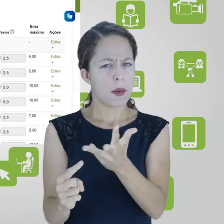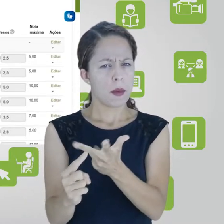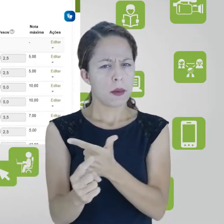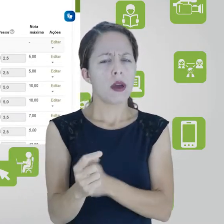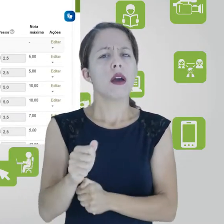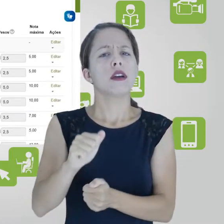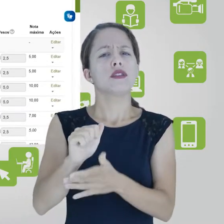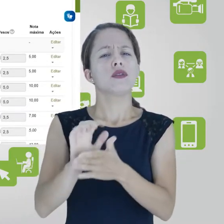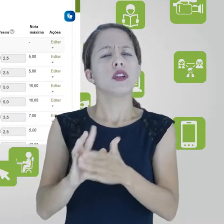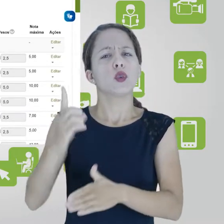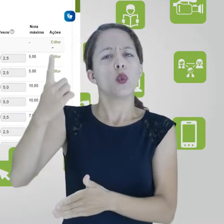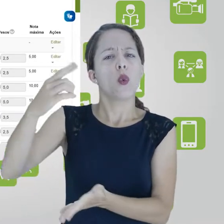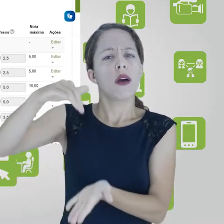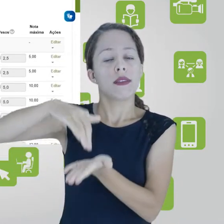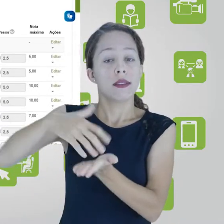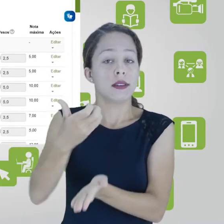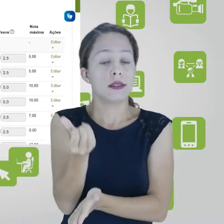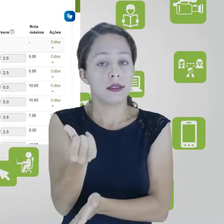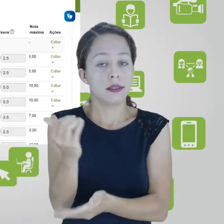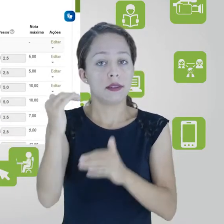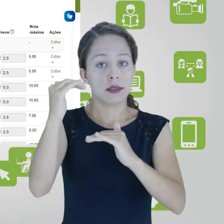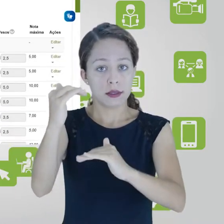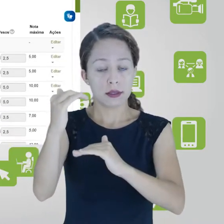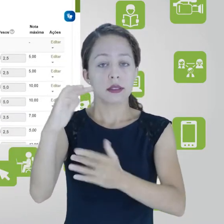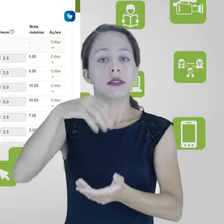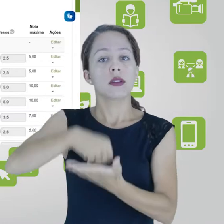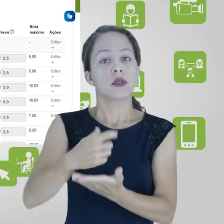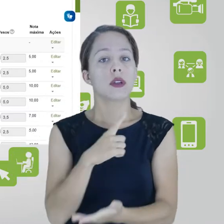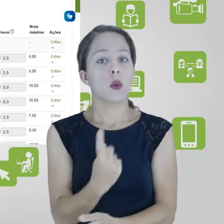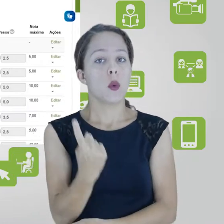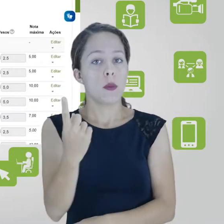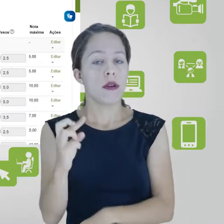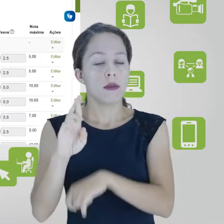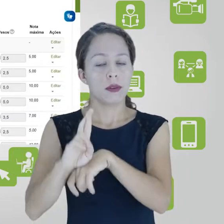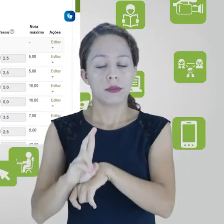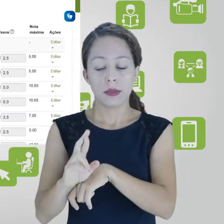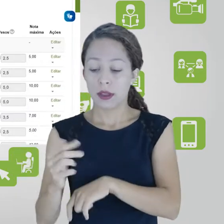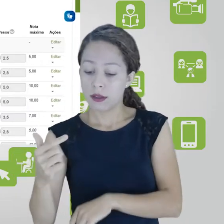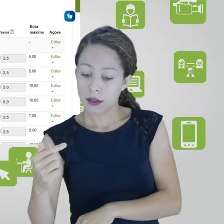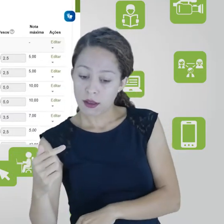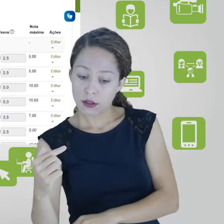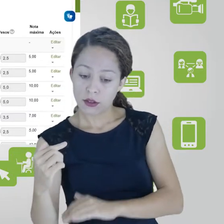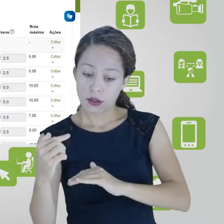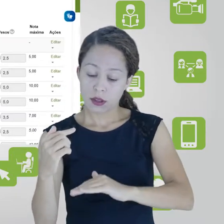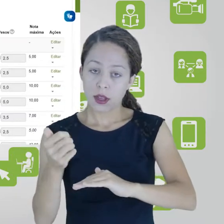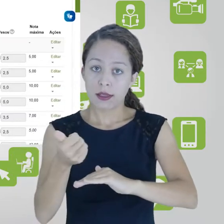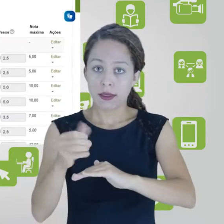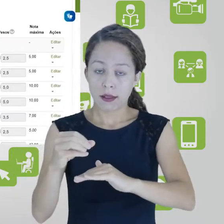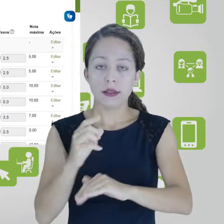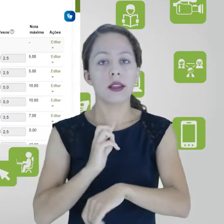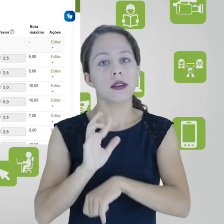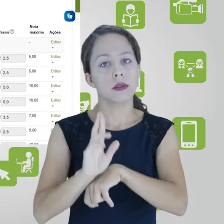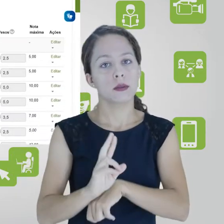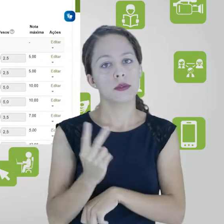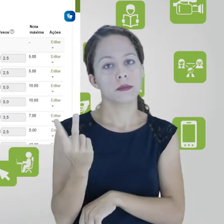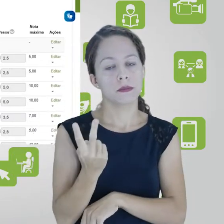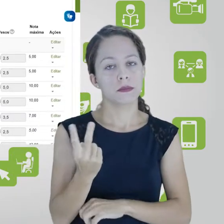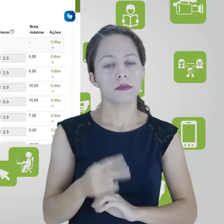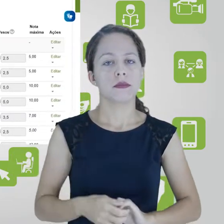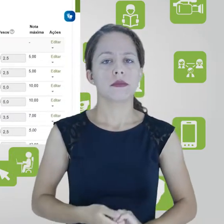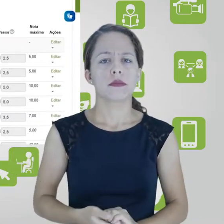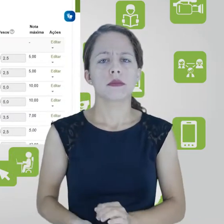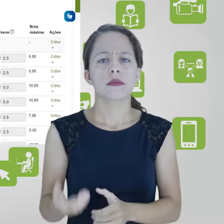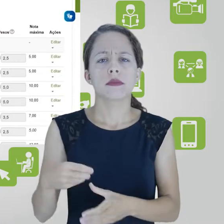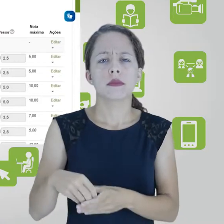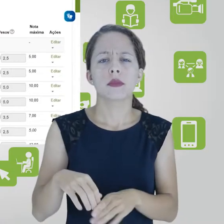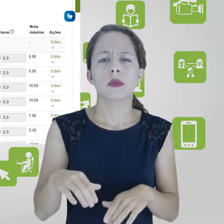ver. Atividade de 1 a 6 tem uma recuperação, atividade de 7 a 10 e tem uma recuperação 2. Qual